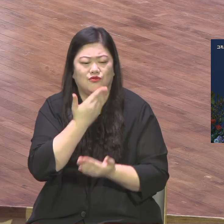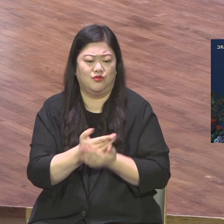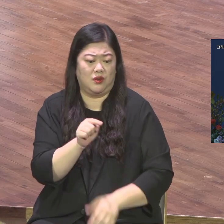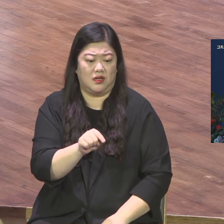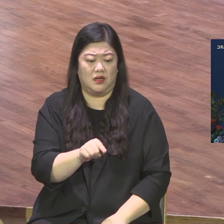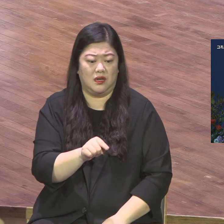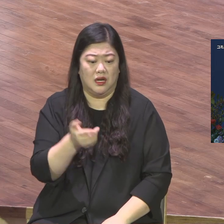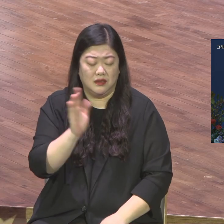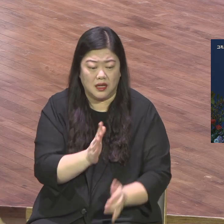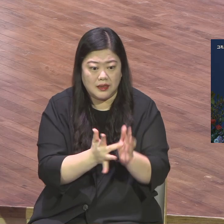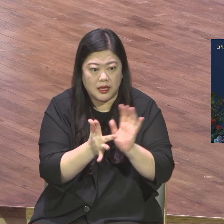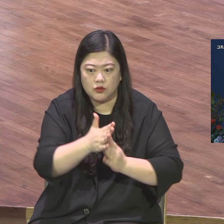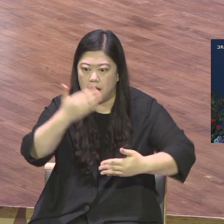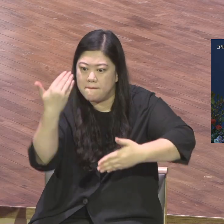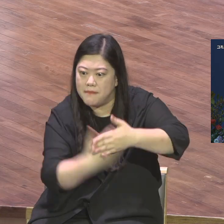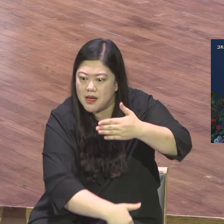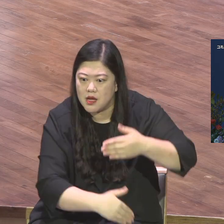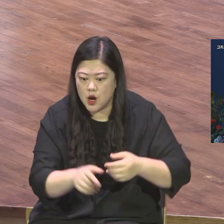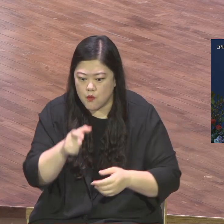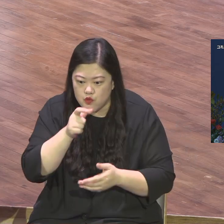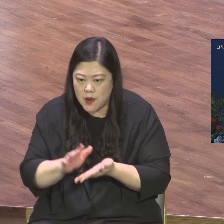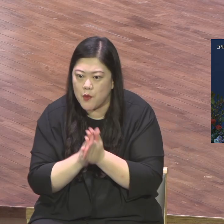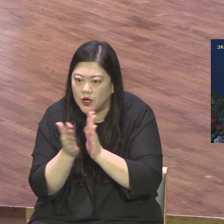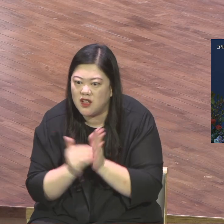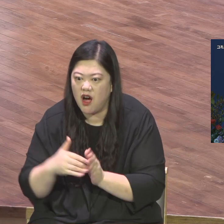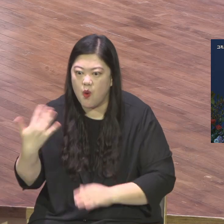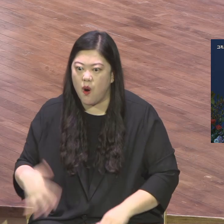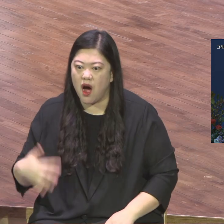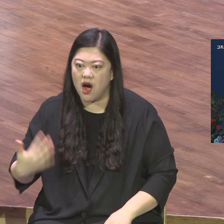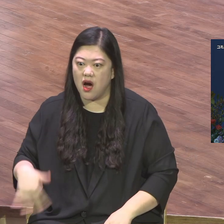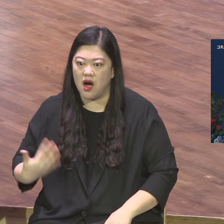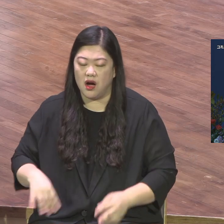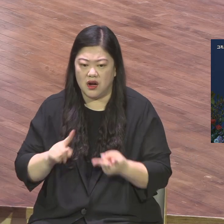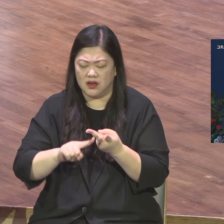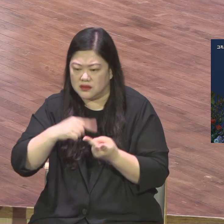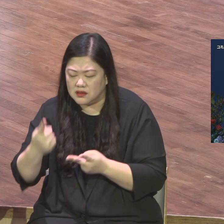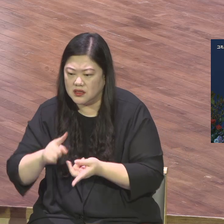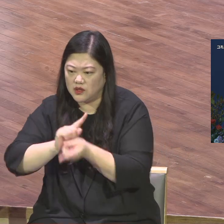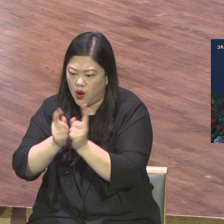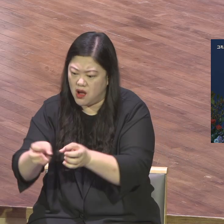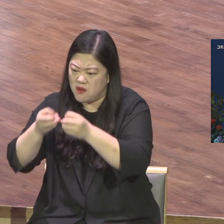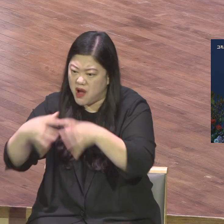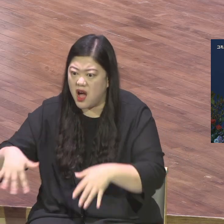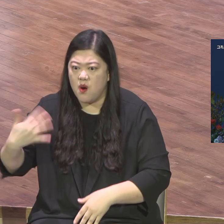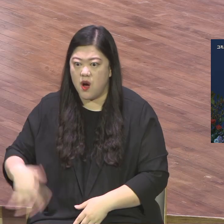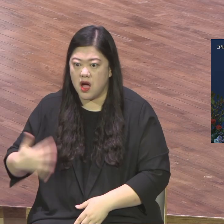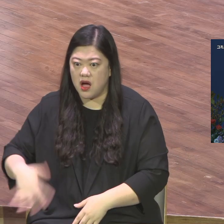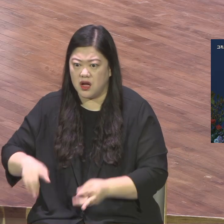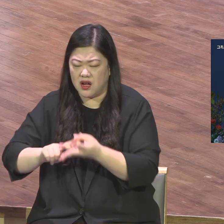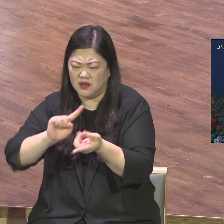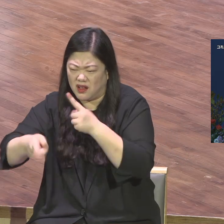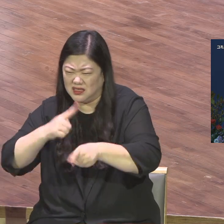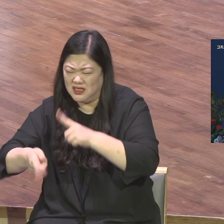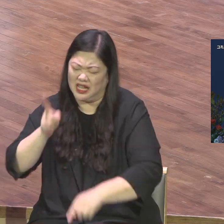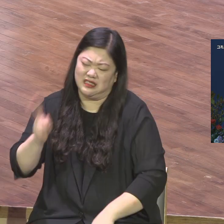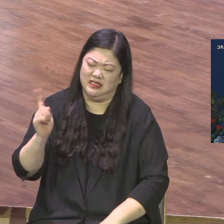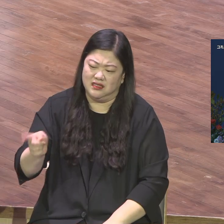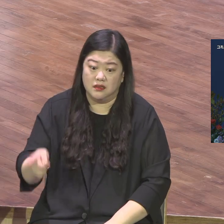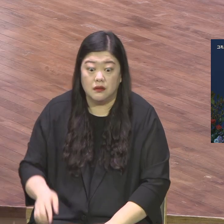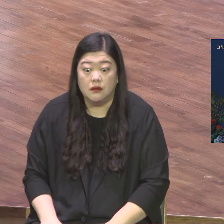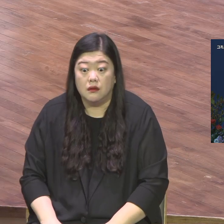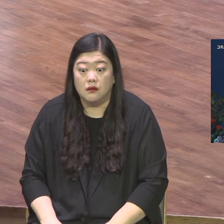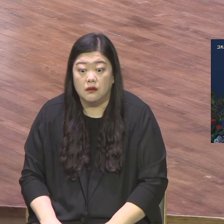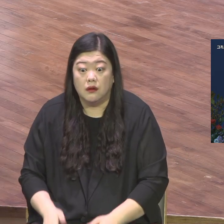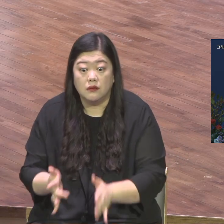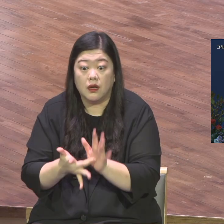교회 망하든지 말든지 자기 유익, 창세기 3장이 내 이름, 내 자리